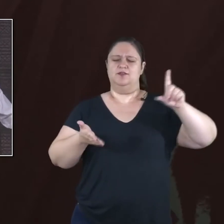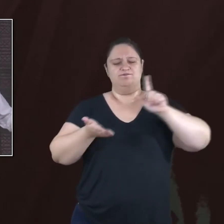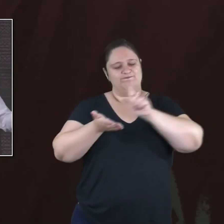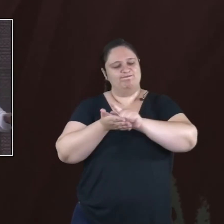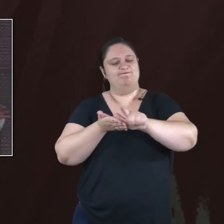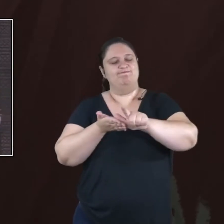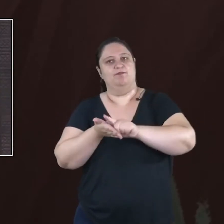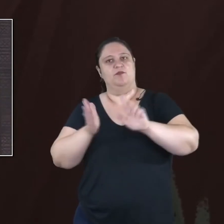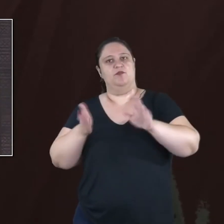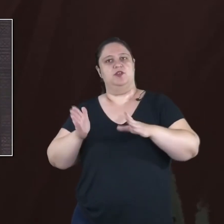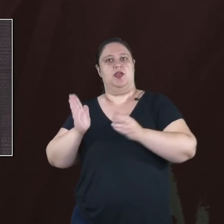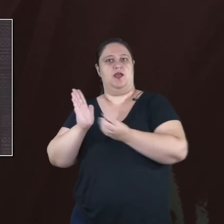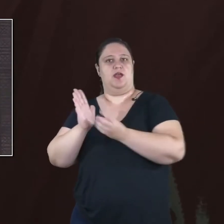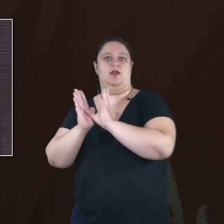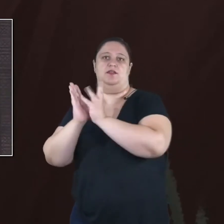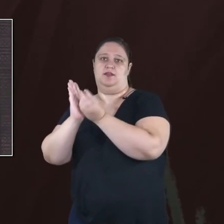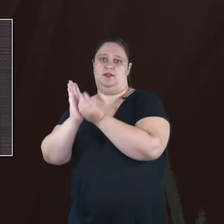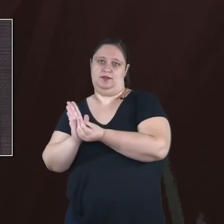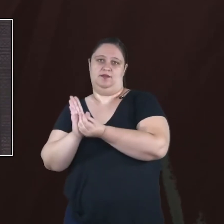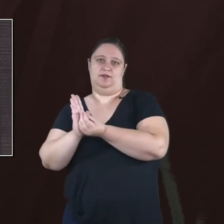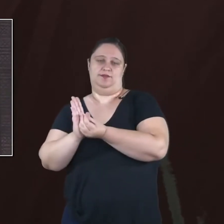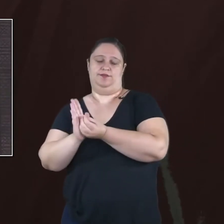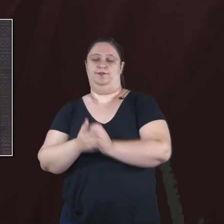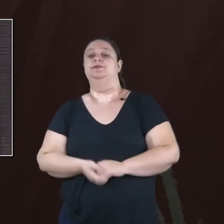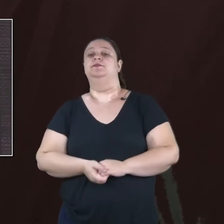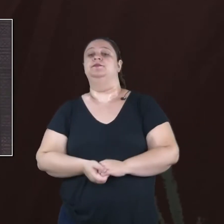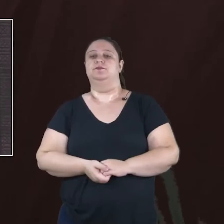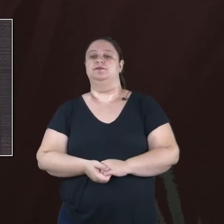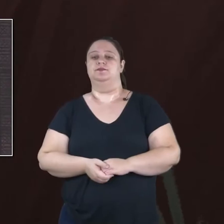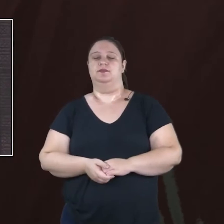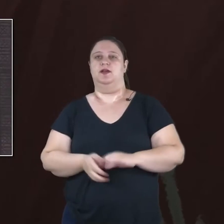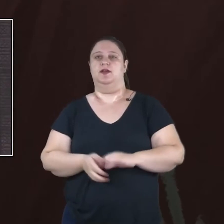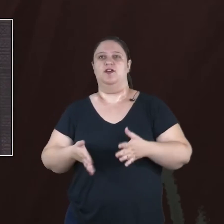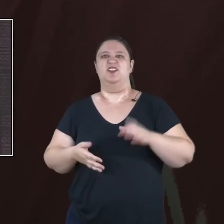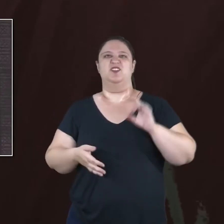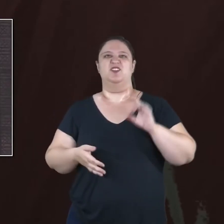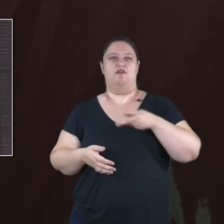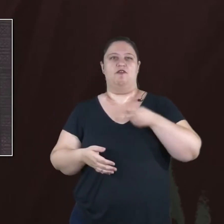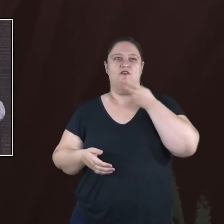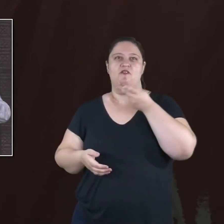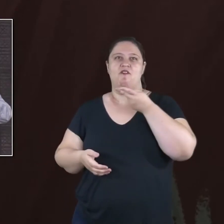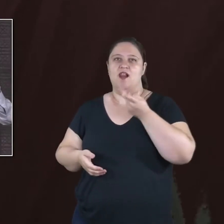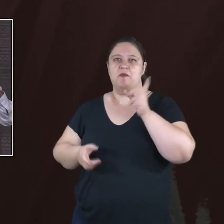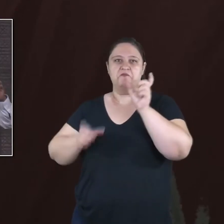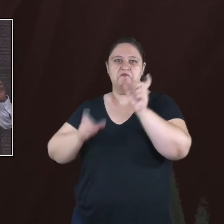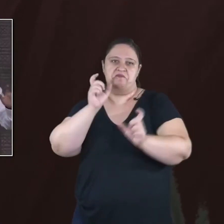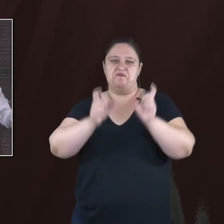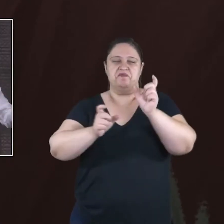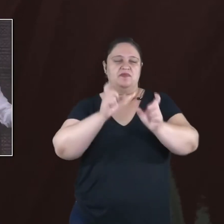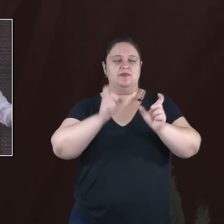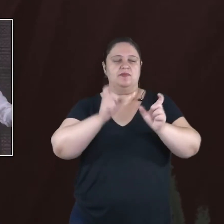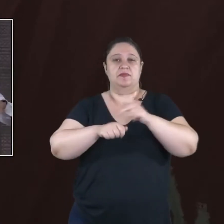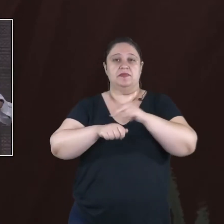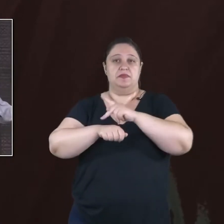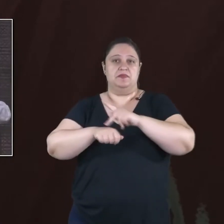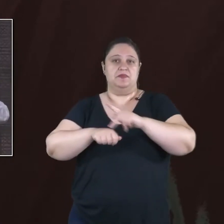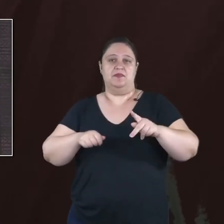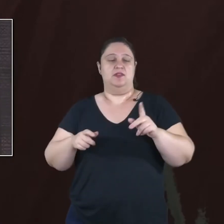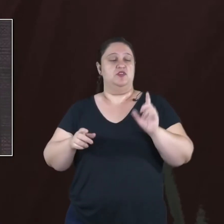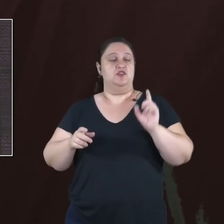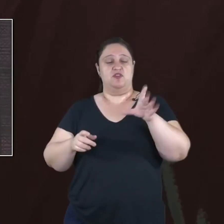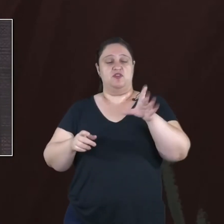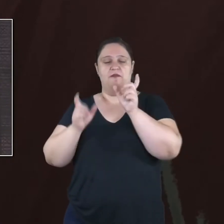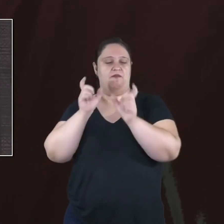Não estamos aqui mais falando palavras vazias. Não estamos mais aqui lutando pelo poder,